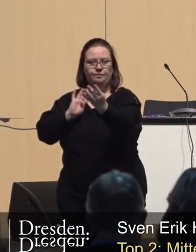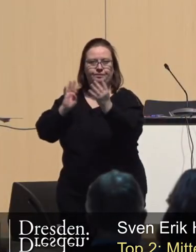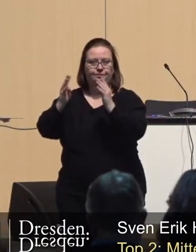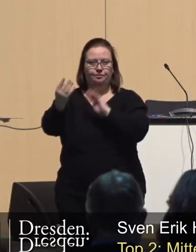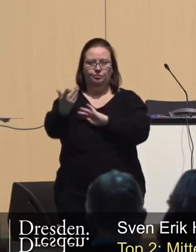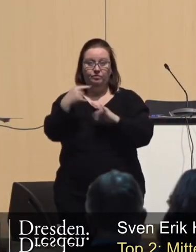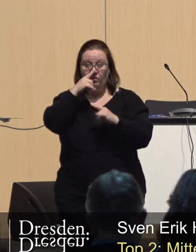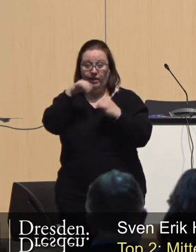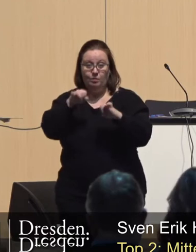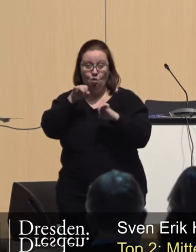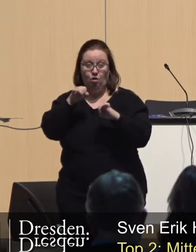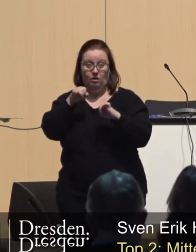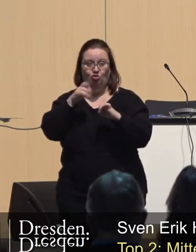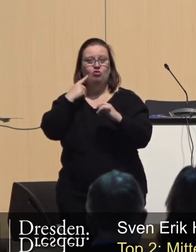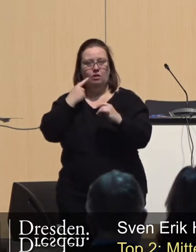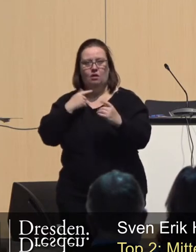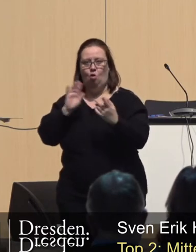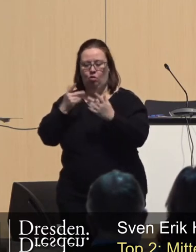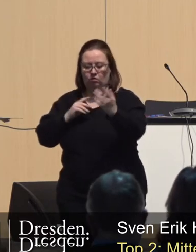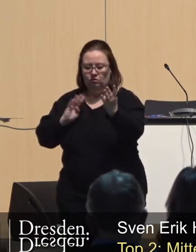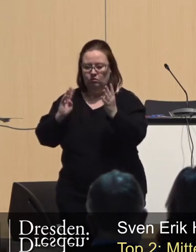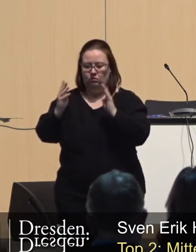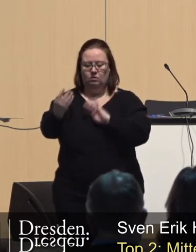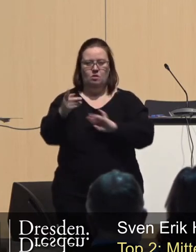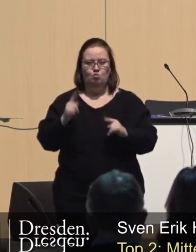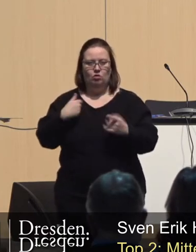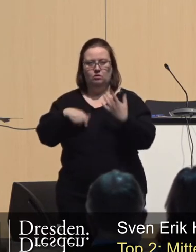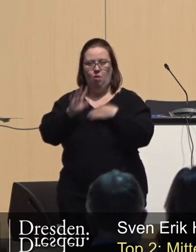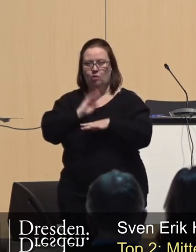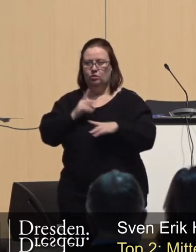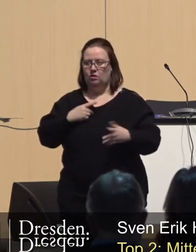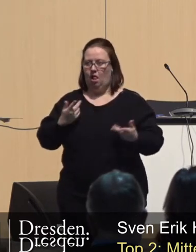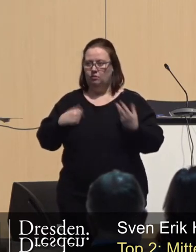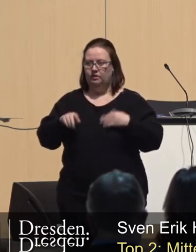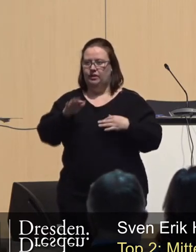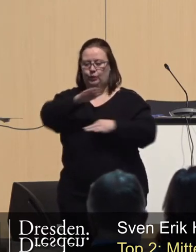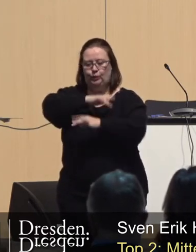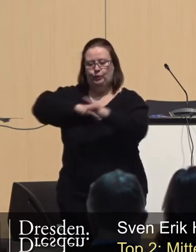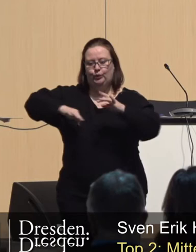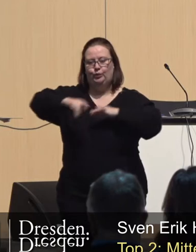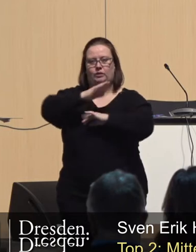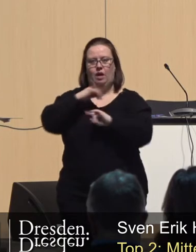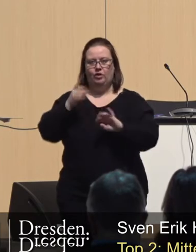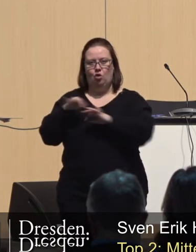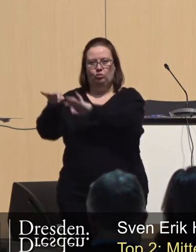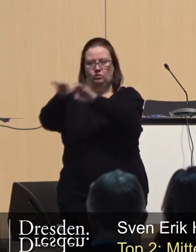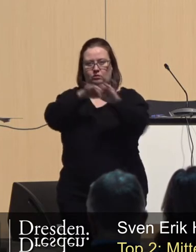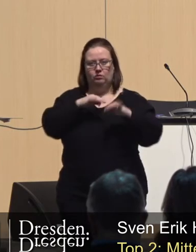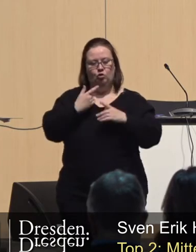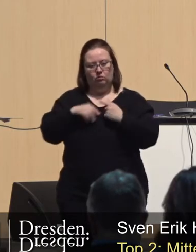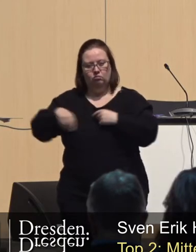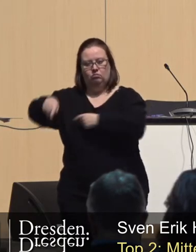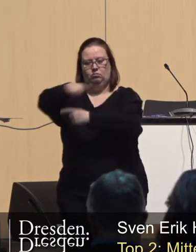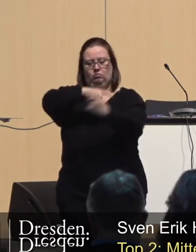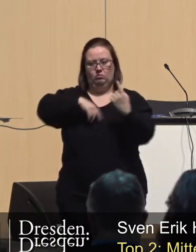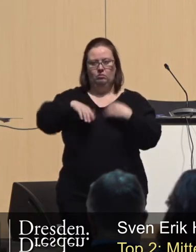sowas Ähnliches stattfinden könnten oder können auf unseren Plätzen, sich nicht zu viele Gäste an dieser Stelle aufhalten.